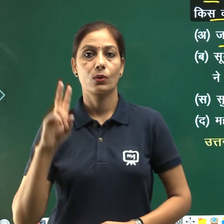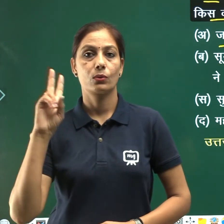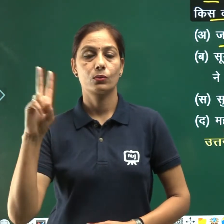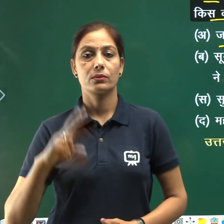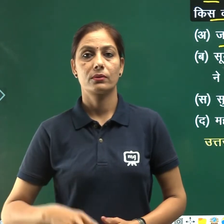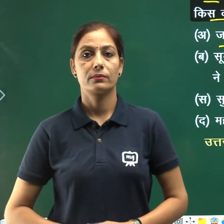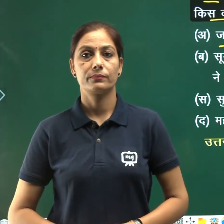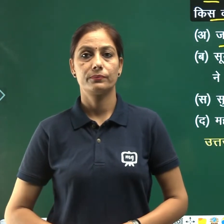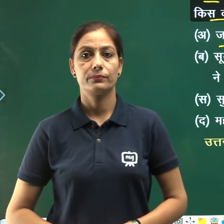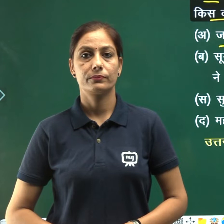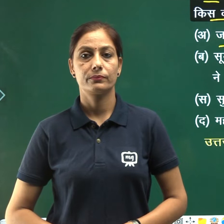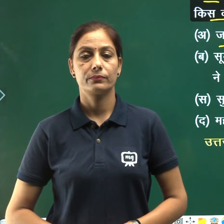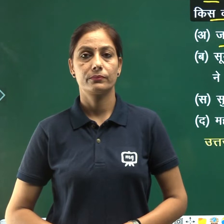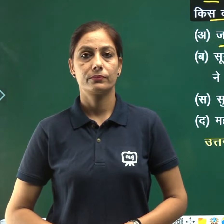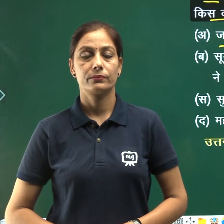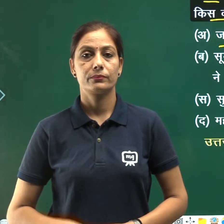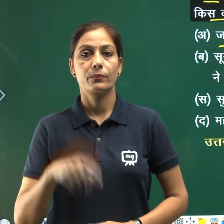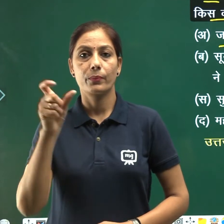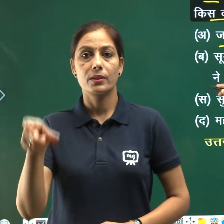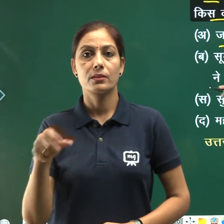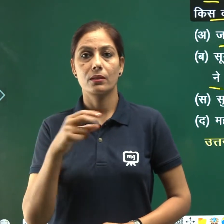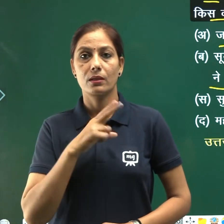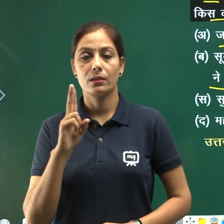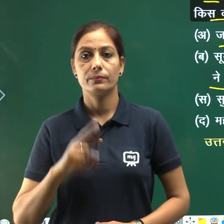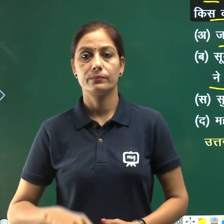दूसरा सूर्यकांत त्रिपाठी निराला ने,